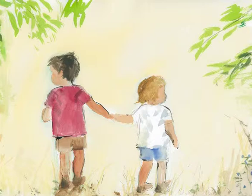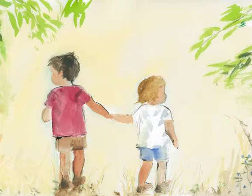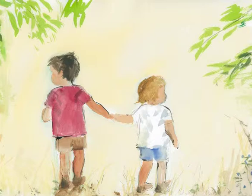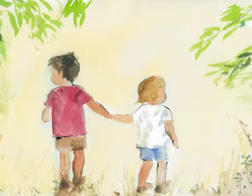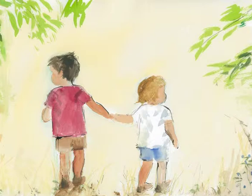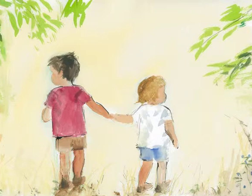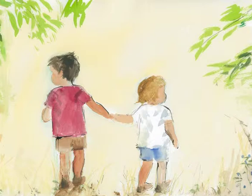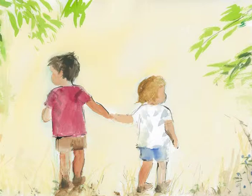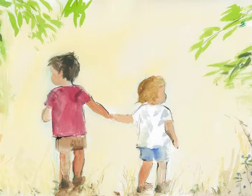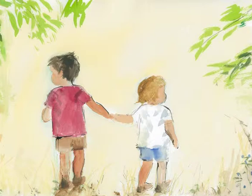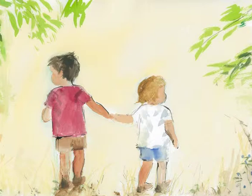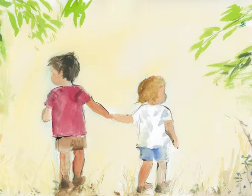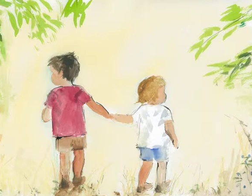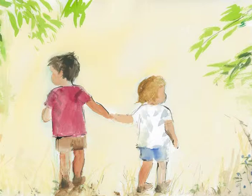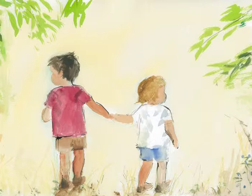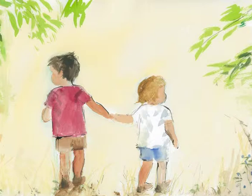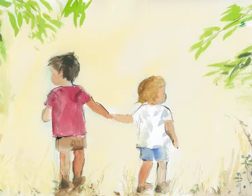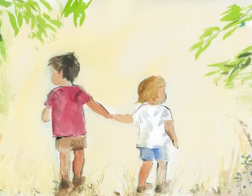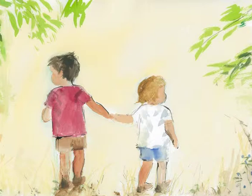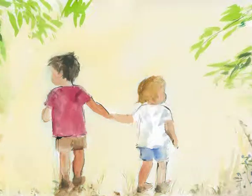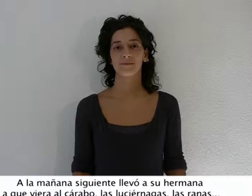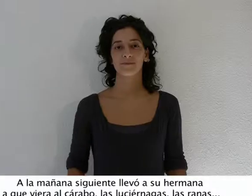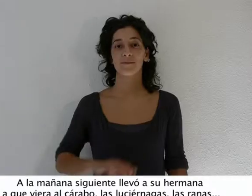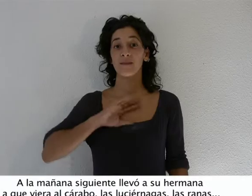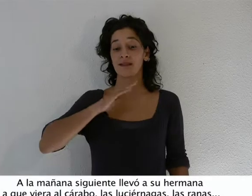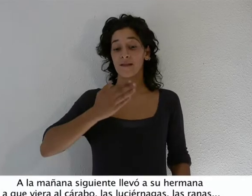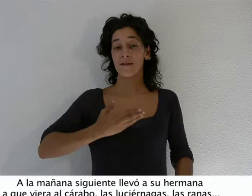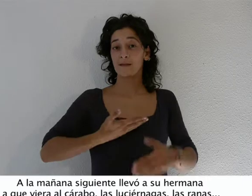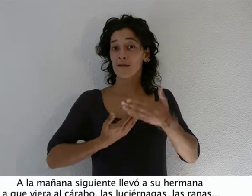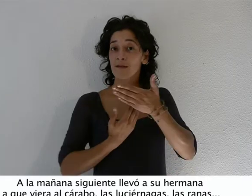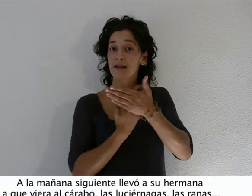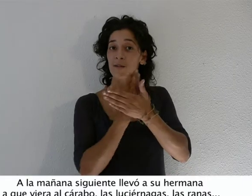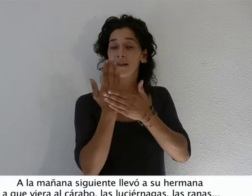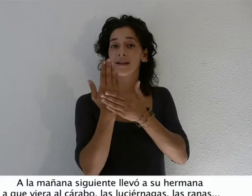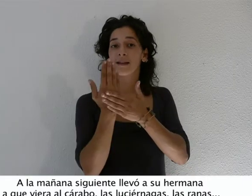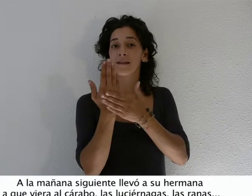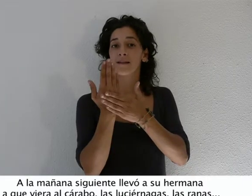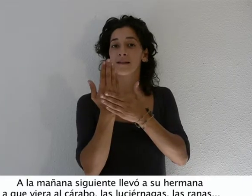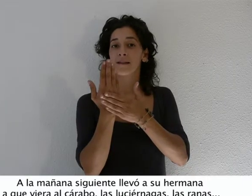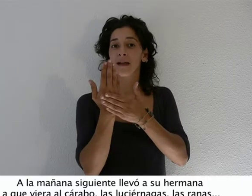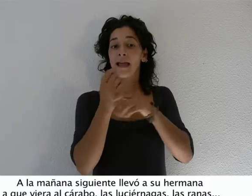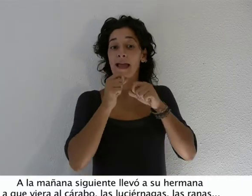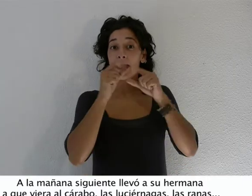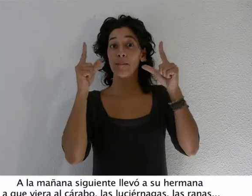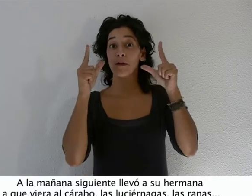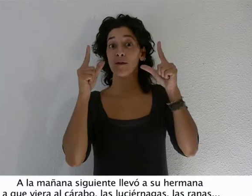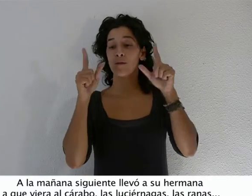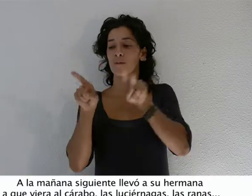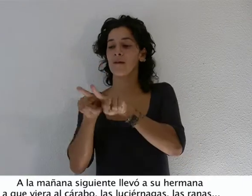A la mañana siguiente, llevó a su hermana a que viera el cárabo,